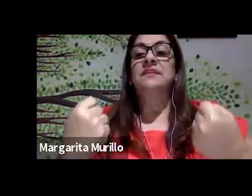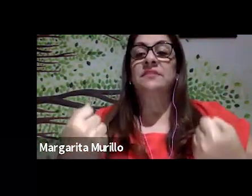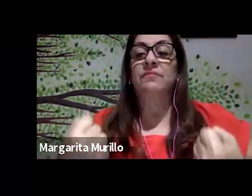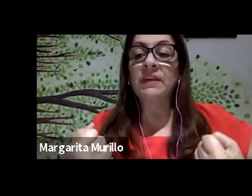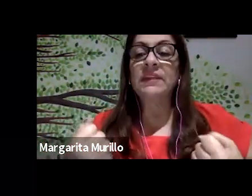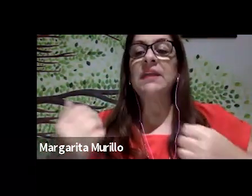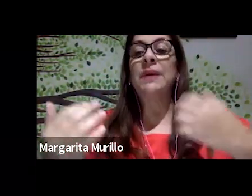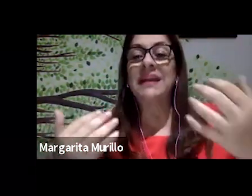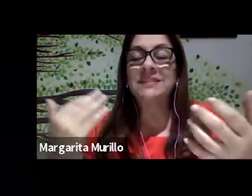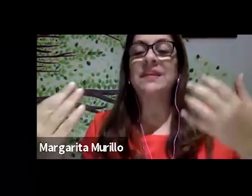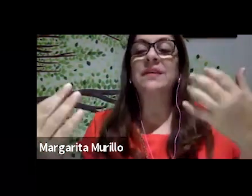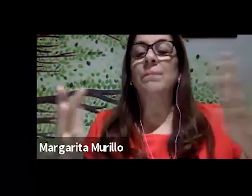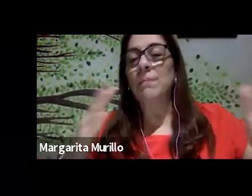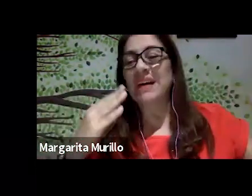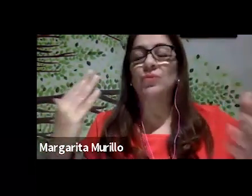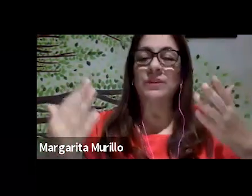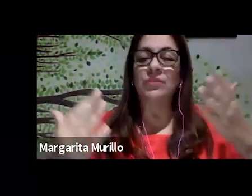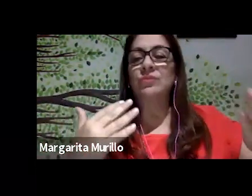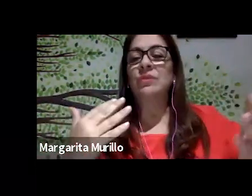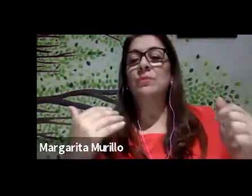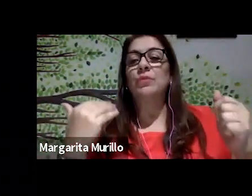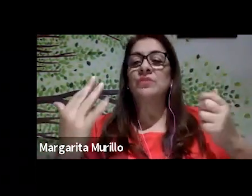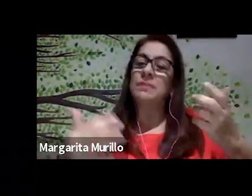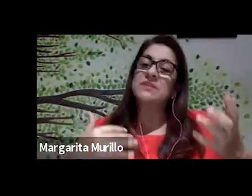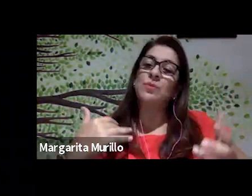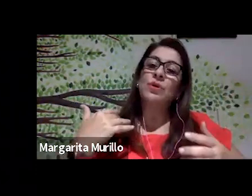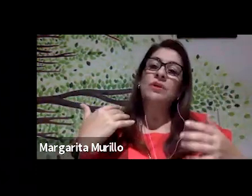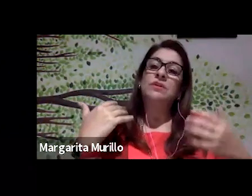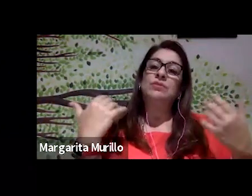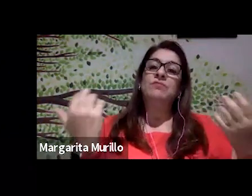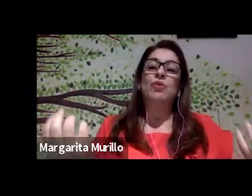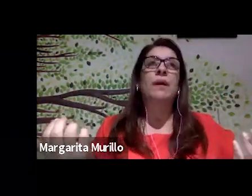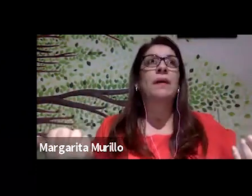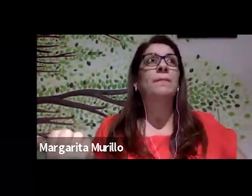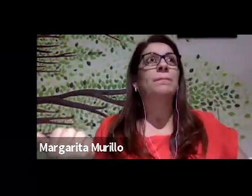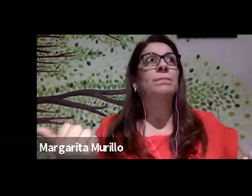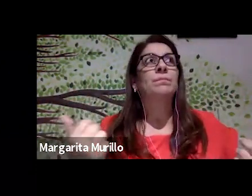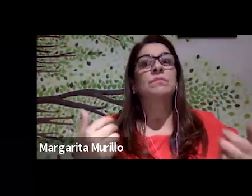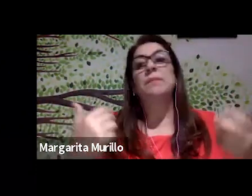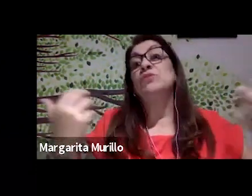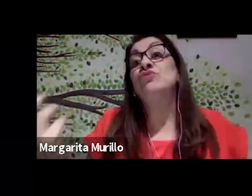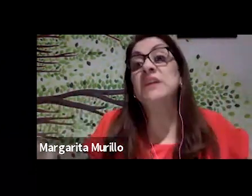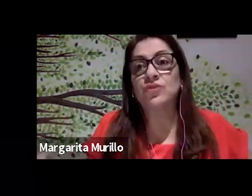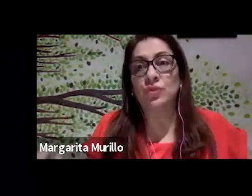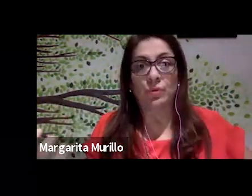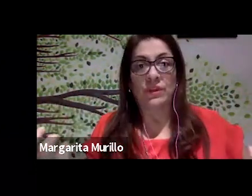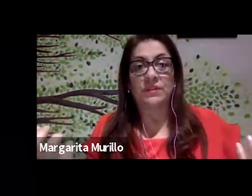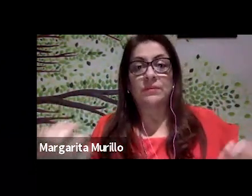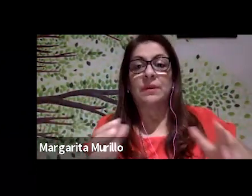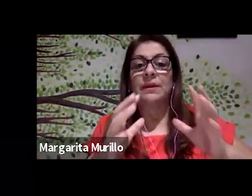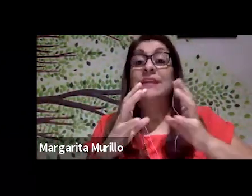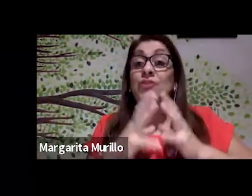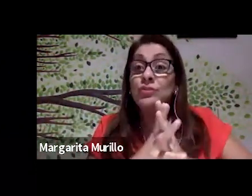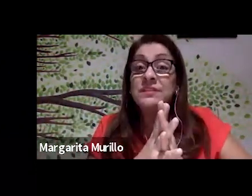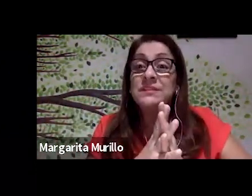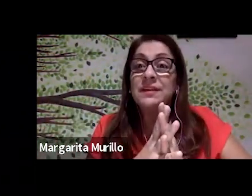sentirse fuerte y valerse más o menos por sí mismo de una forma de menos riesgo de morir